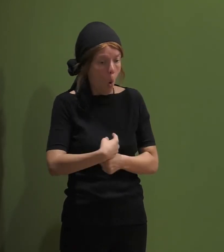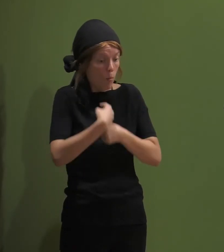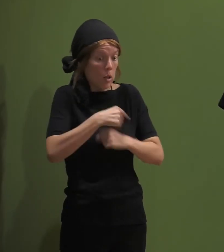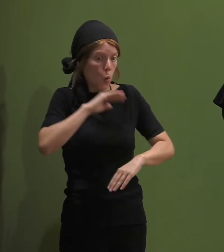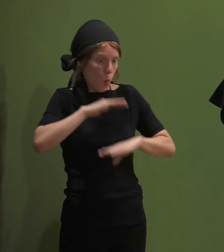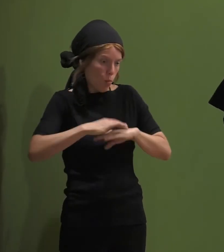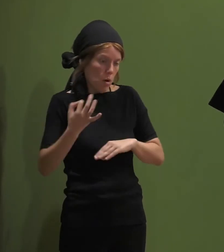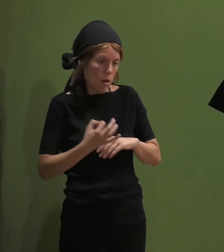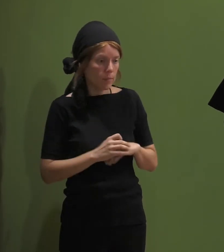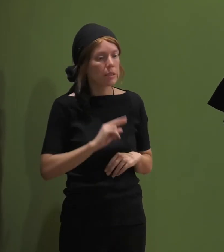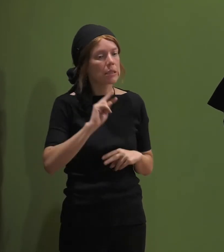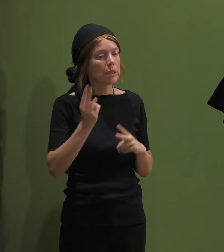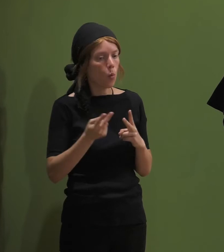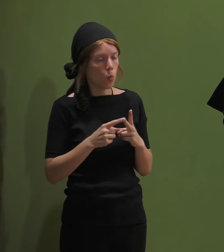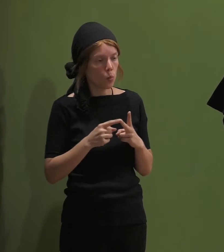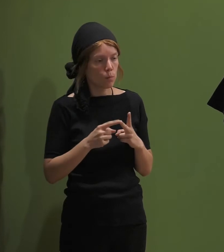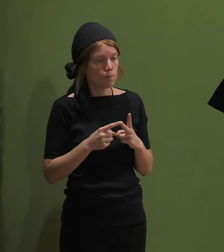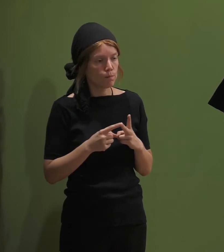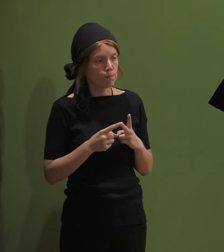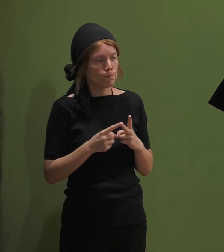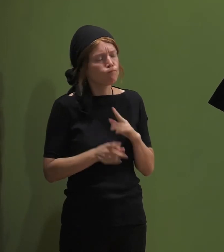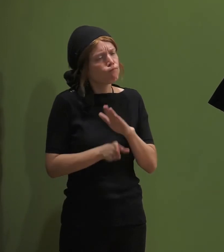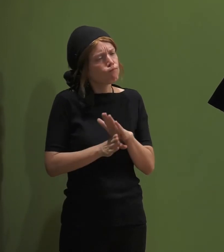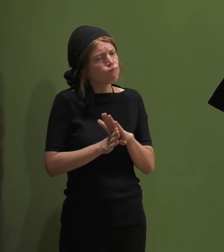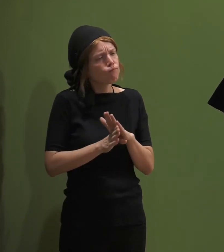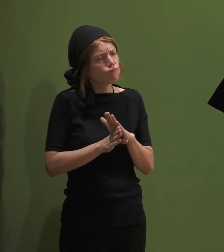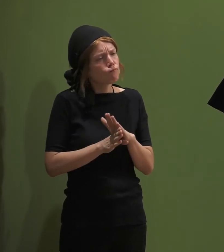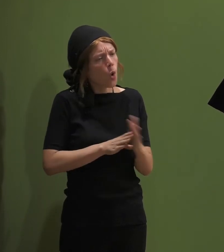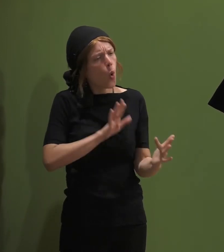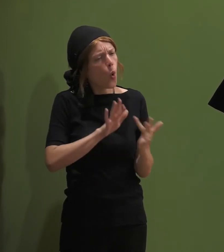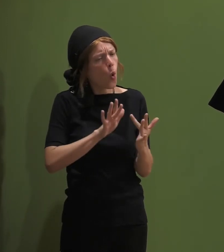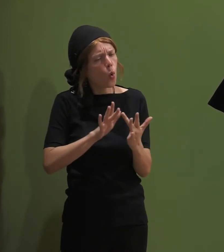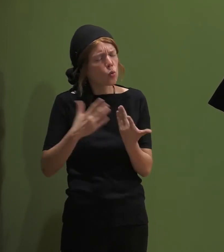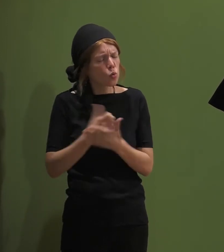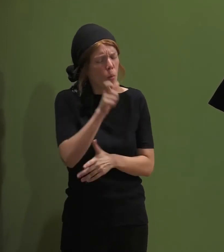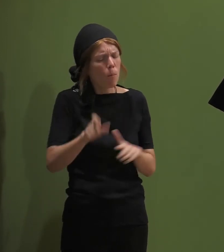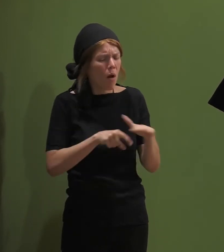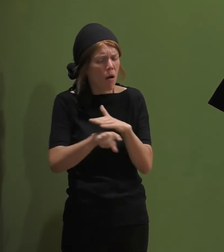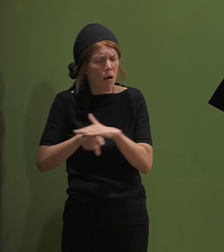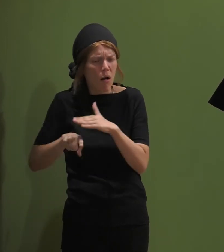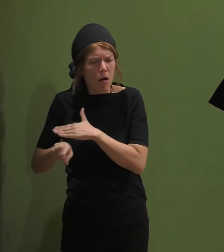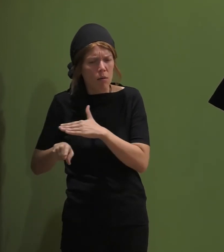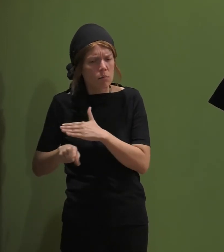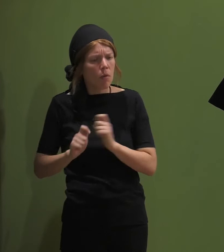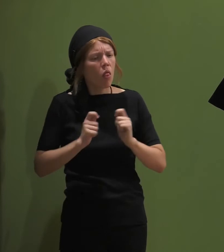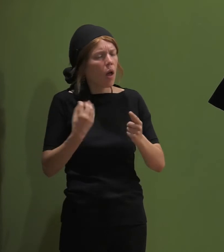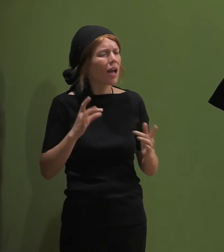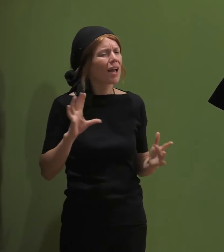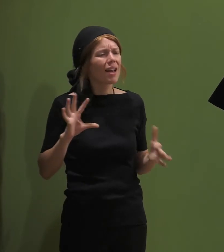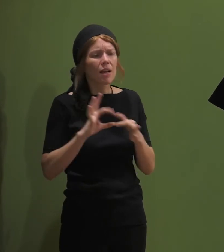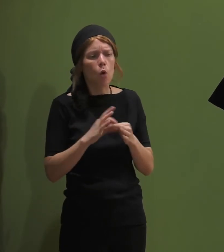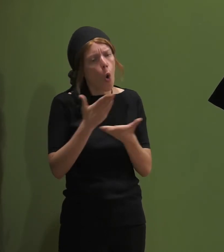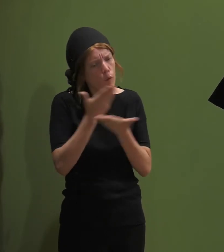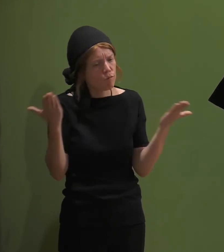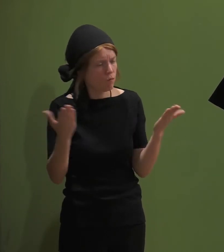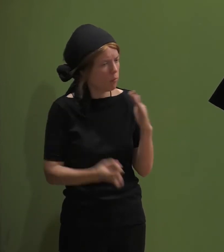por ANECA. En segundo lugar, mantener e intensificar los contactos con todos aquellos agentes que permitan generar relaciones y